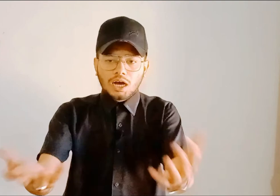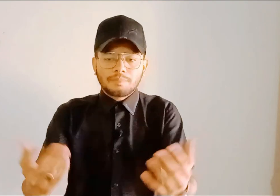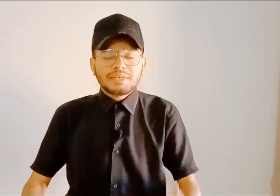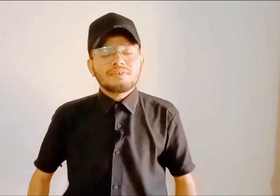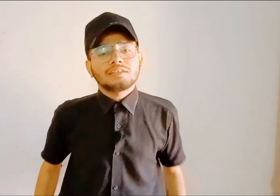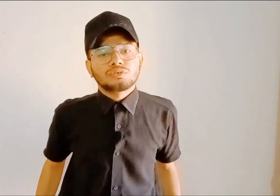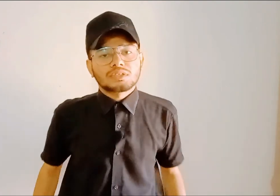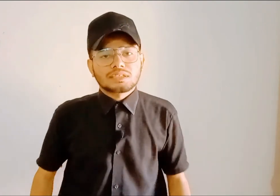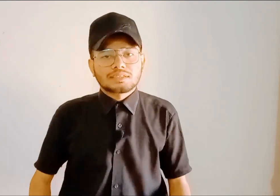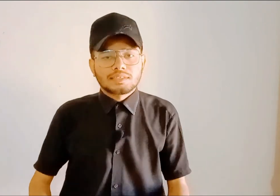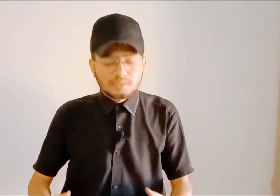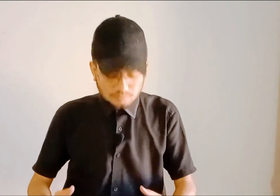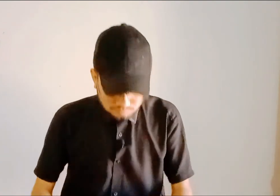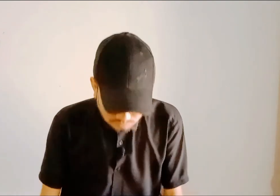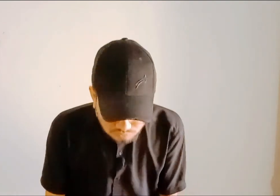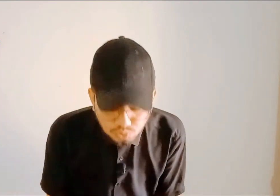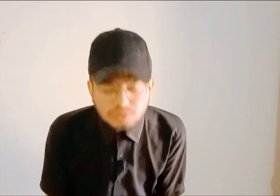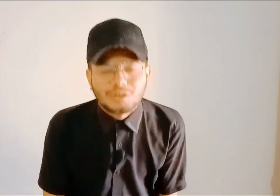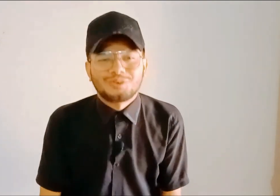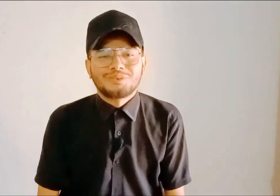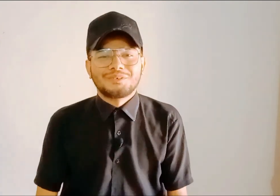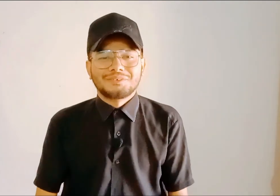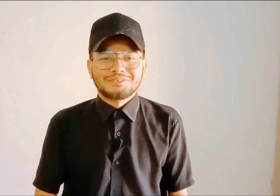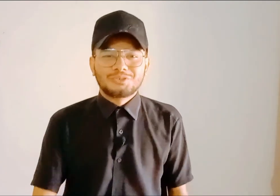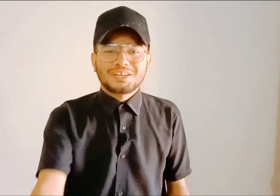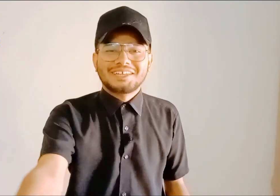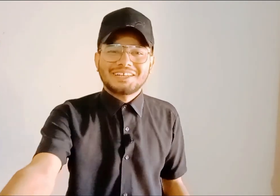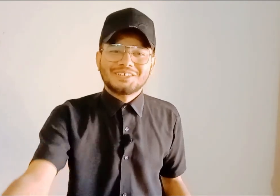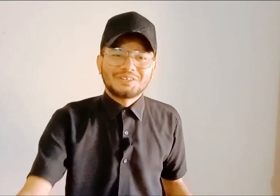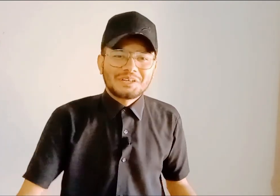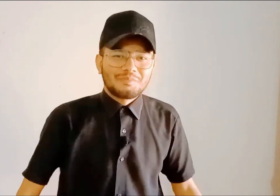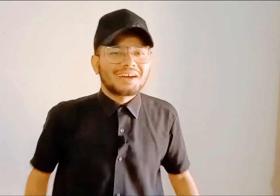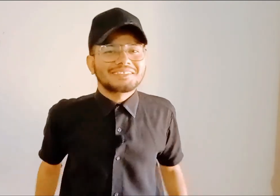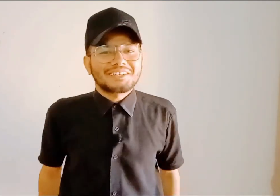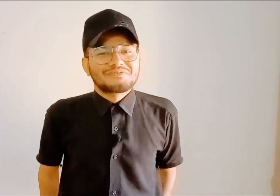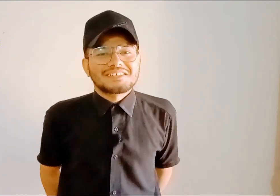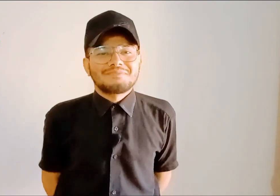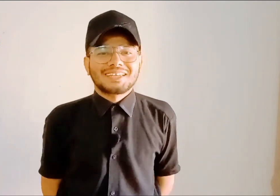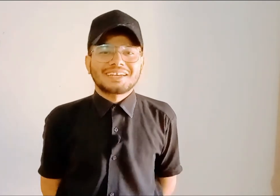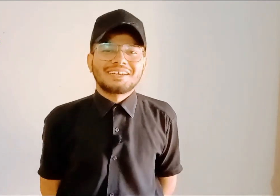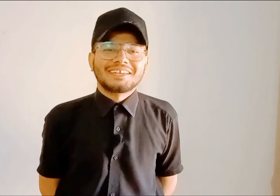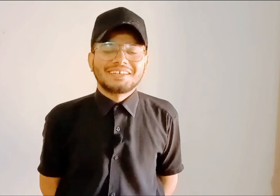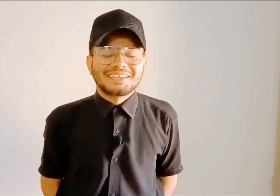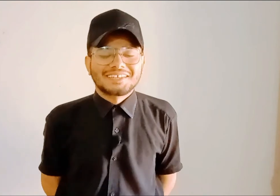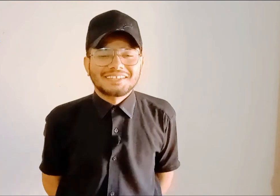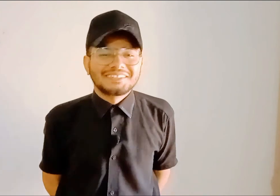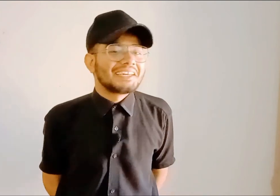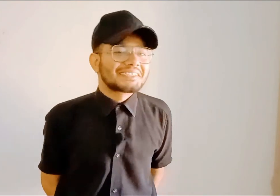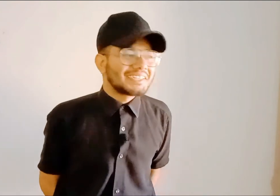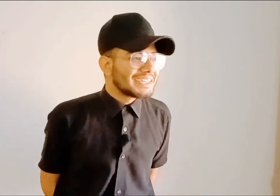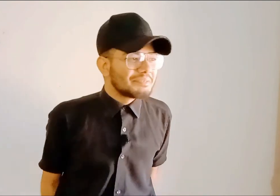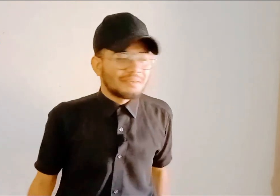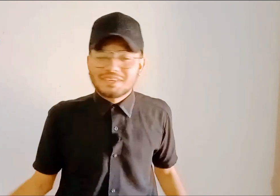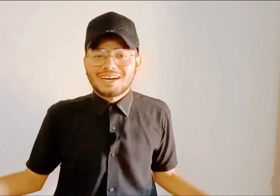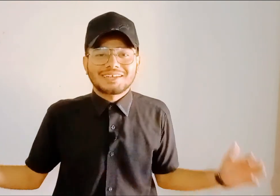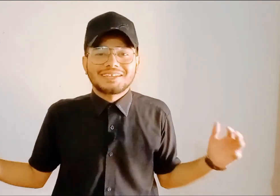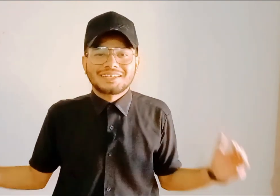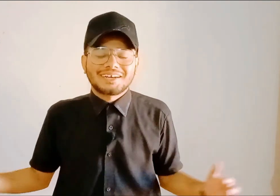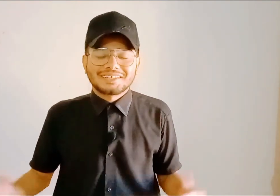अपनी मां से सुधर सकते हैं चीफ व्हिप के निकल जाओ वापिस आए वजन के खड़े रहेंगे देखते रहिए अब हम प्यार करें कि